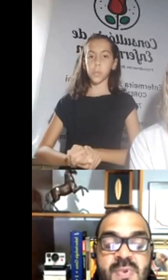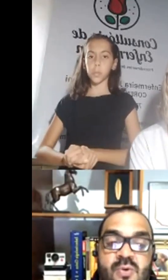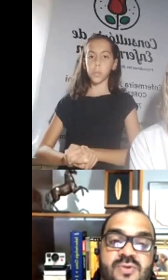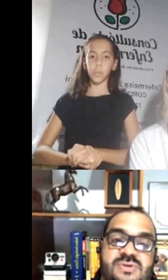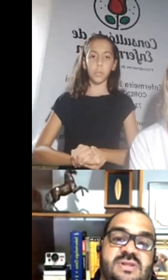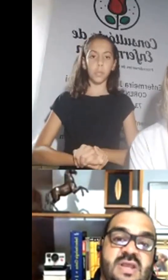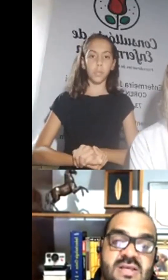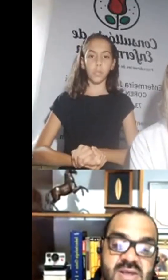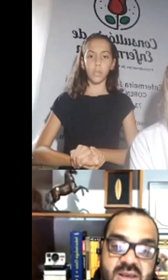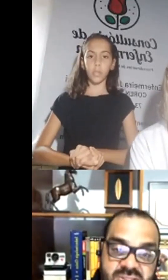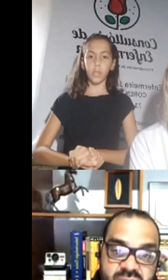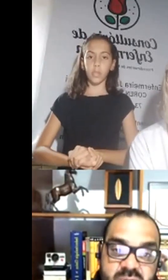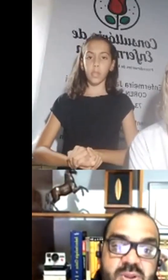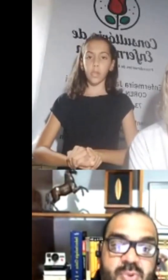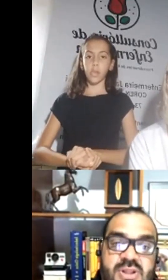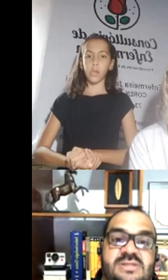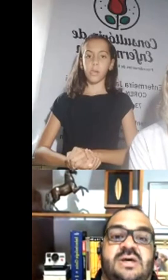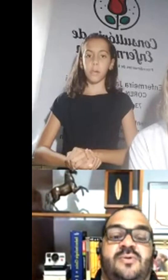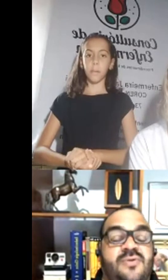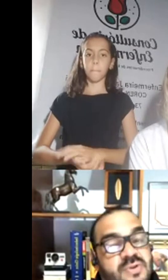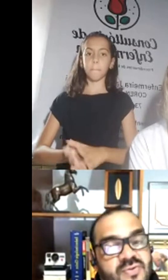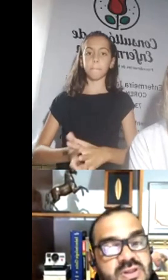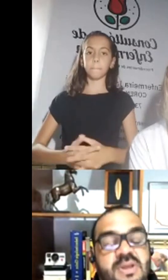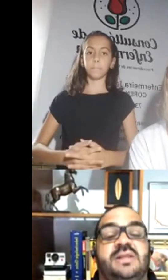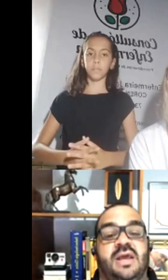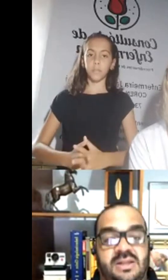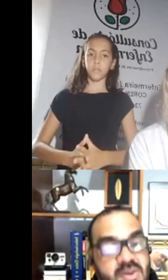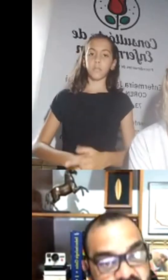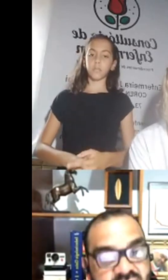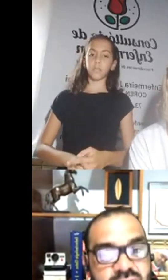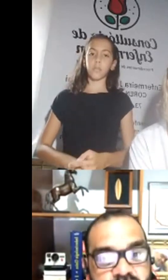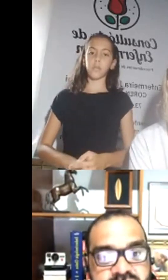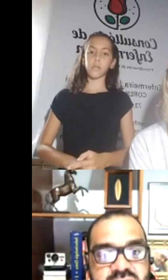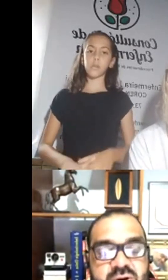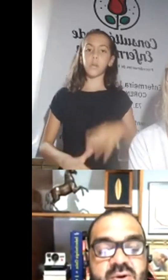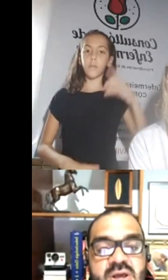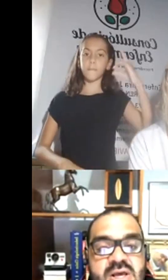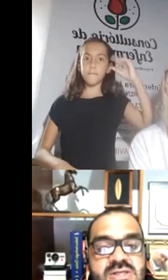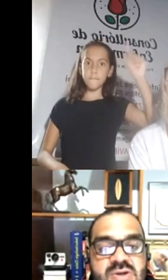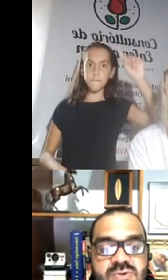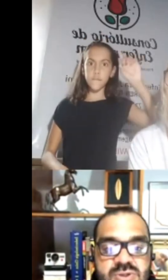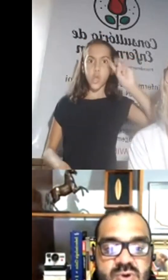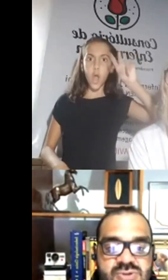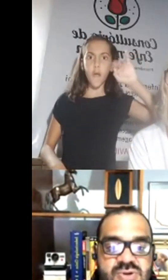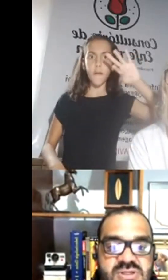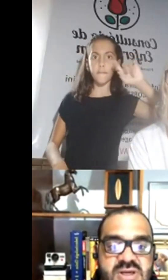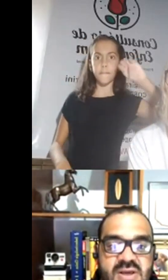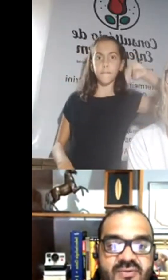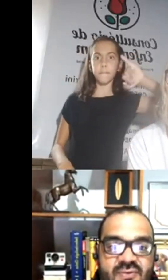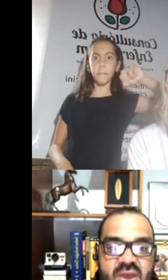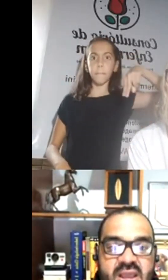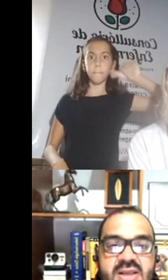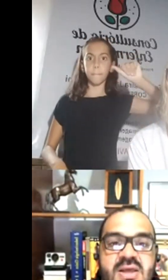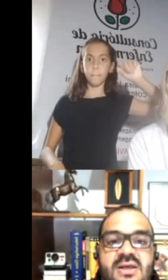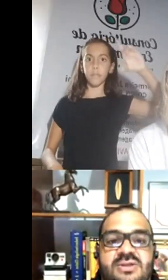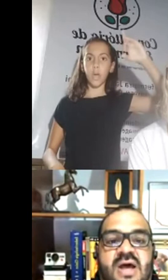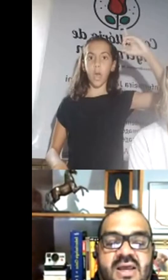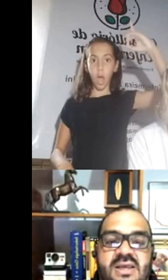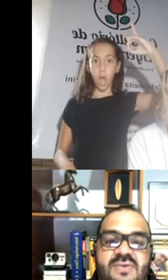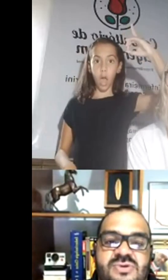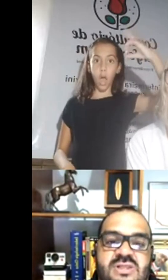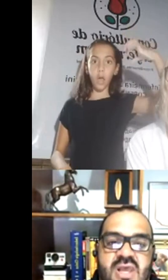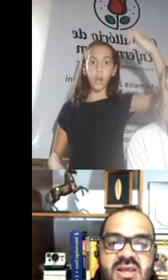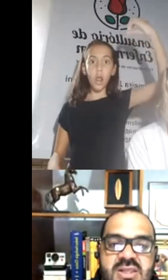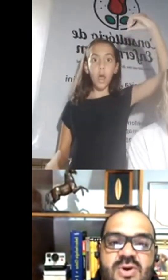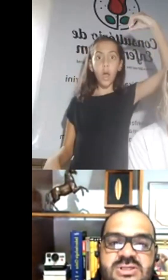colesterol. Quando você tem essa questão de proteção devido à vitamina D, ele também vem do colesterol. São situações que vêm daí